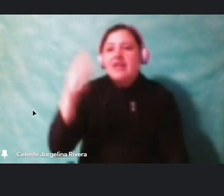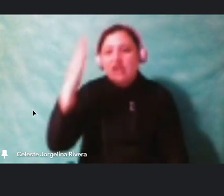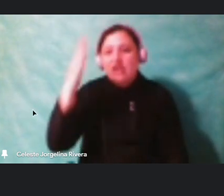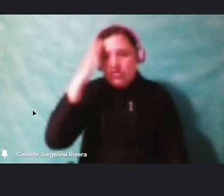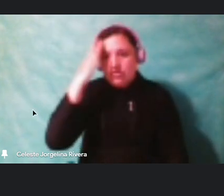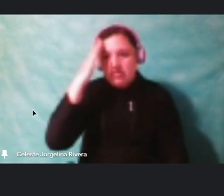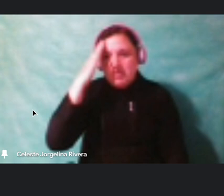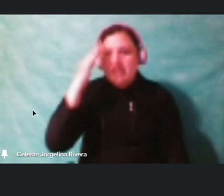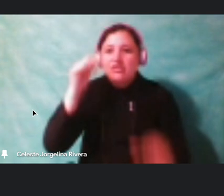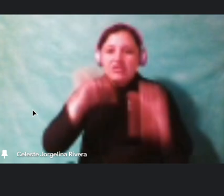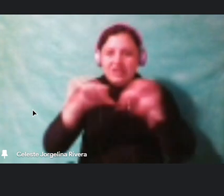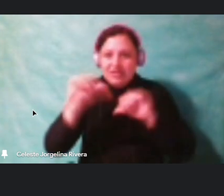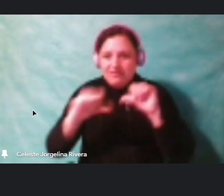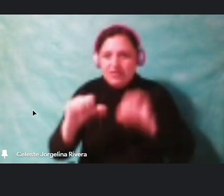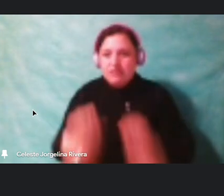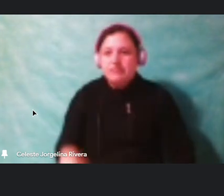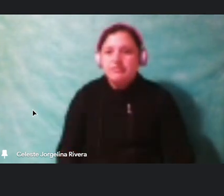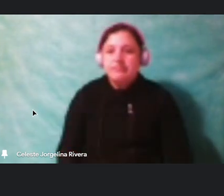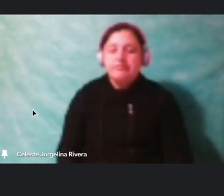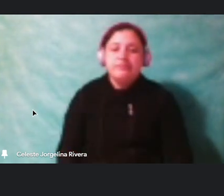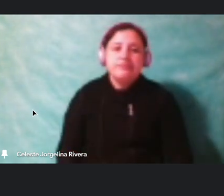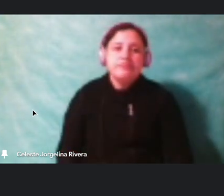Bien.